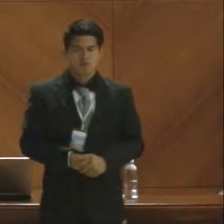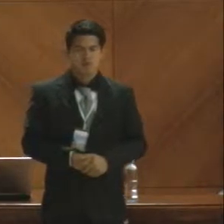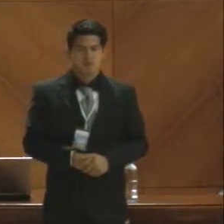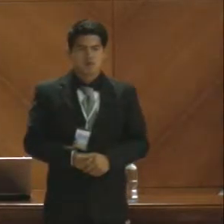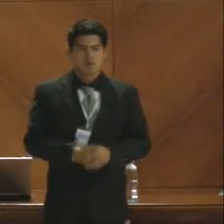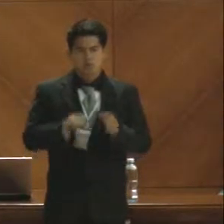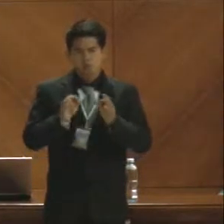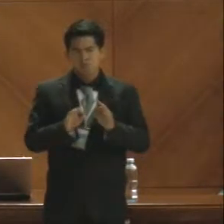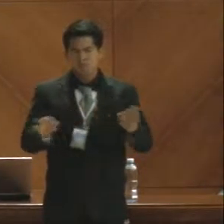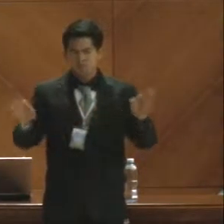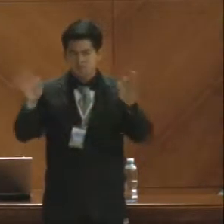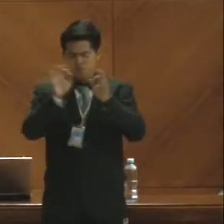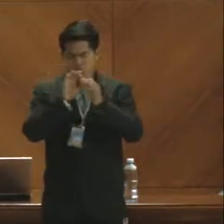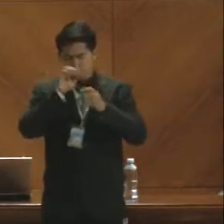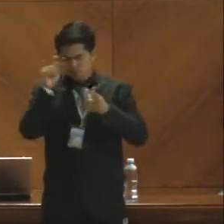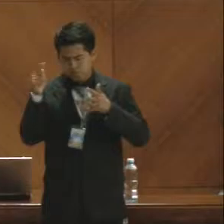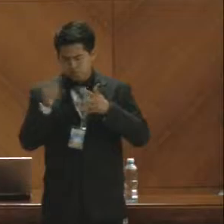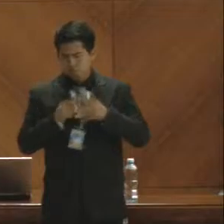característica importante en el software.